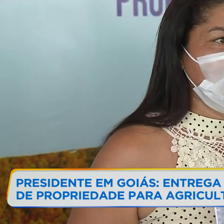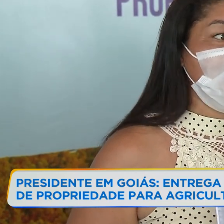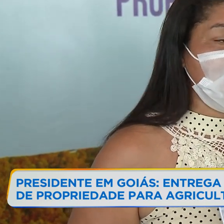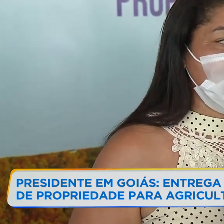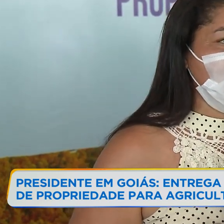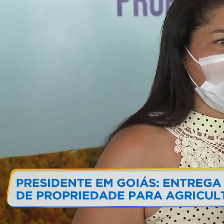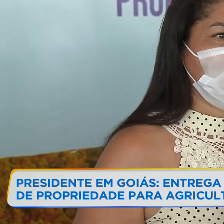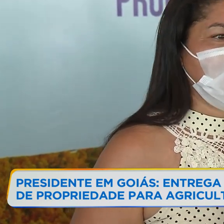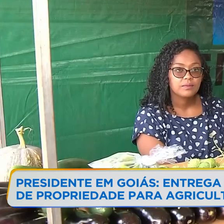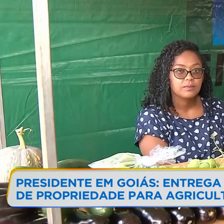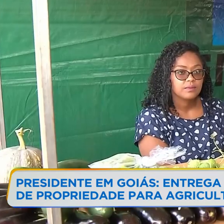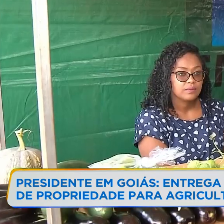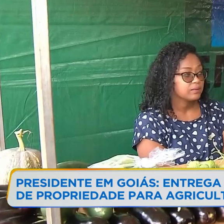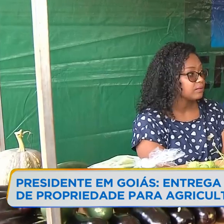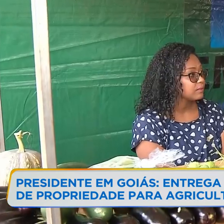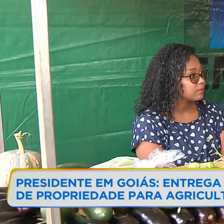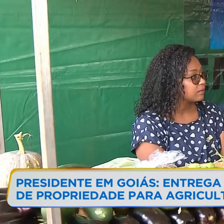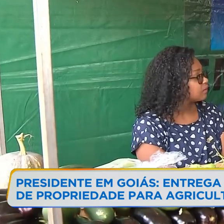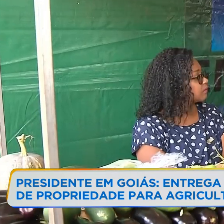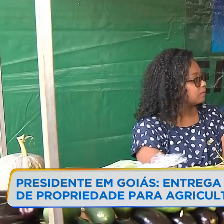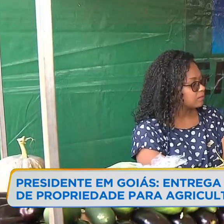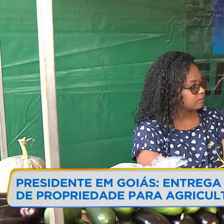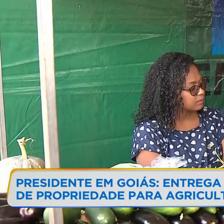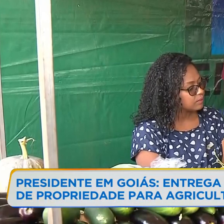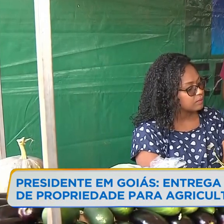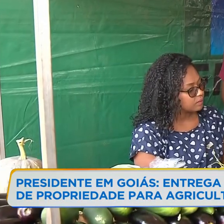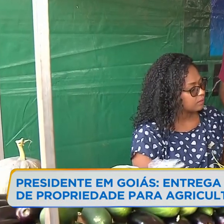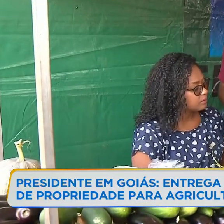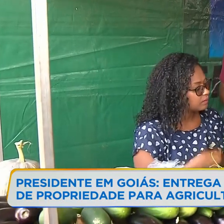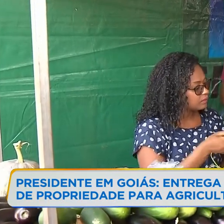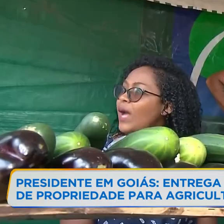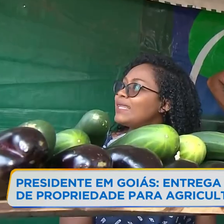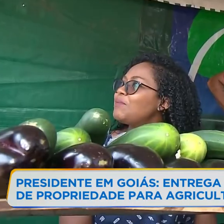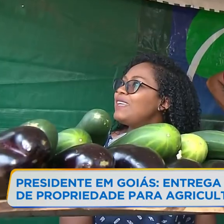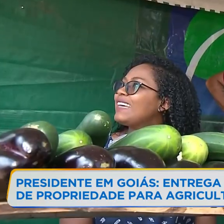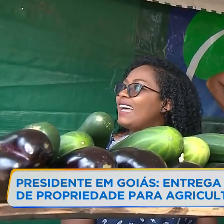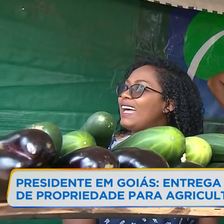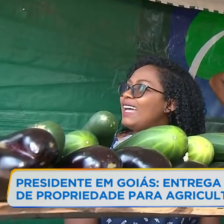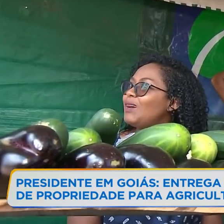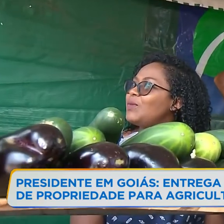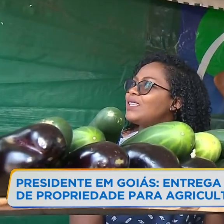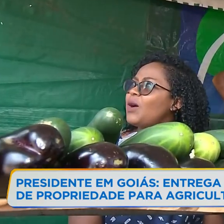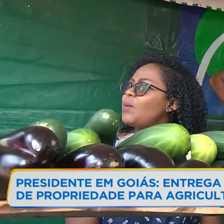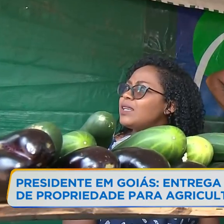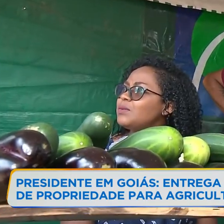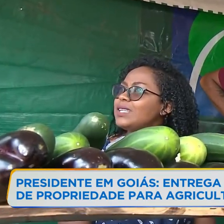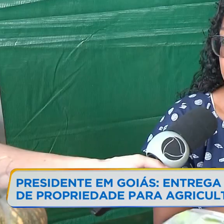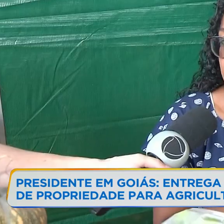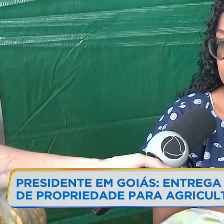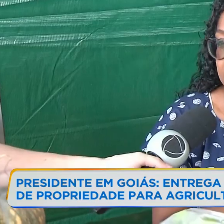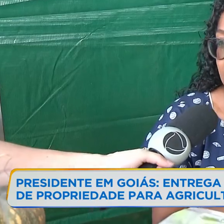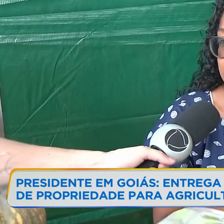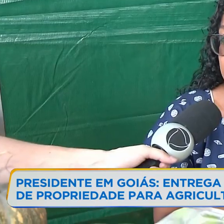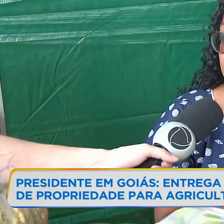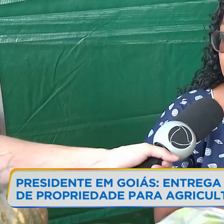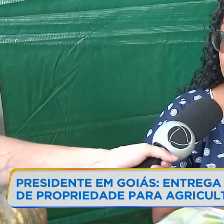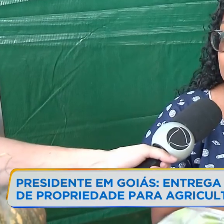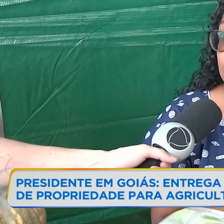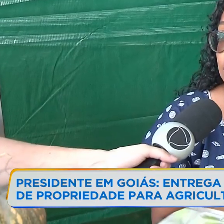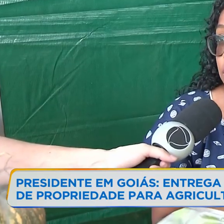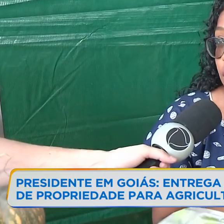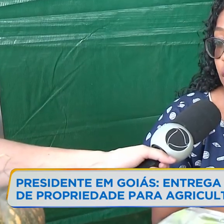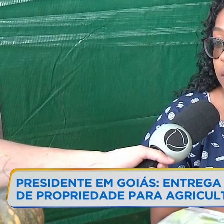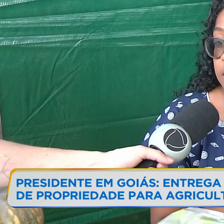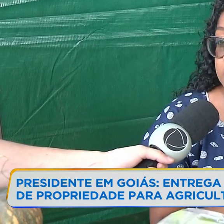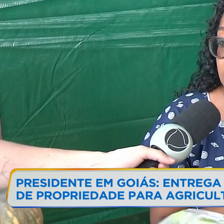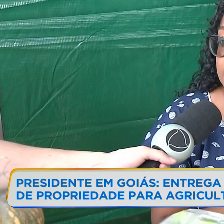né, investir ali. Adir e Alice vão aumentar a produção de melancias e outras frutas. Vamos poder ampliar, vamos poder contratar